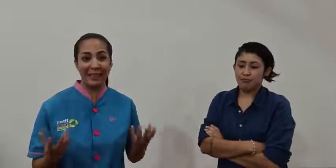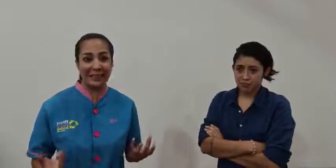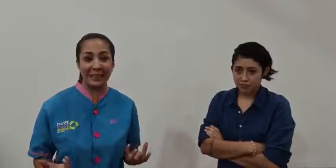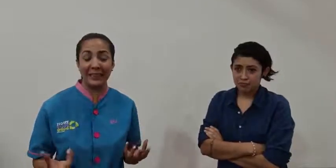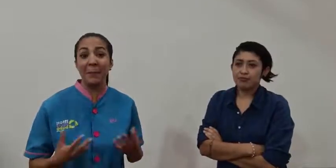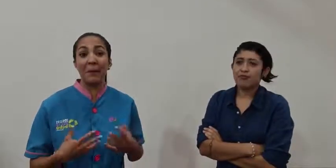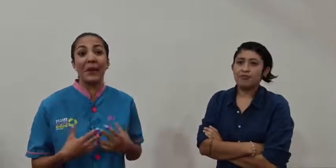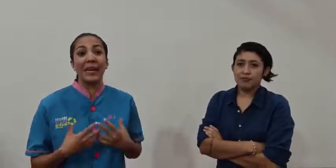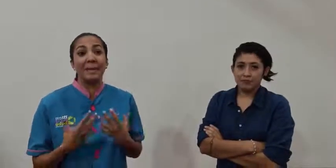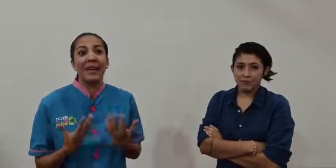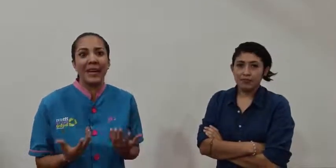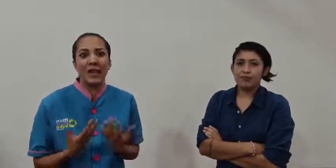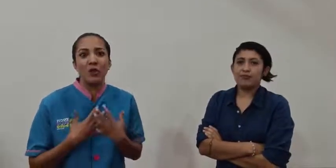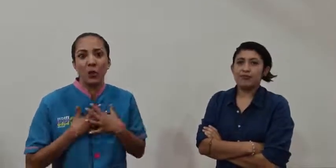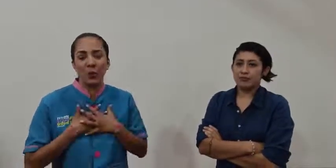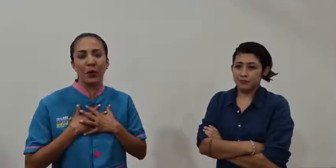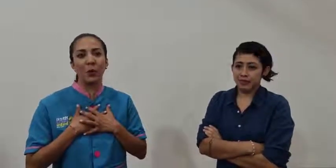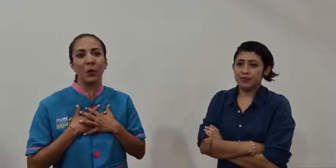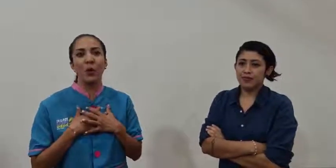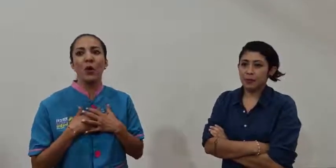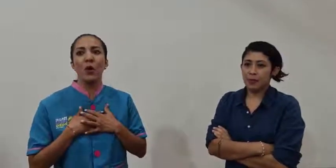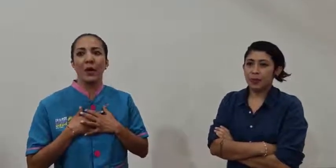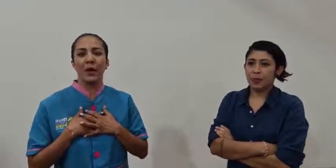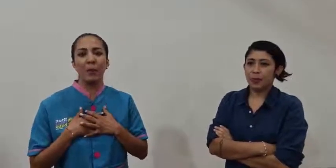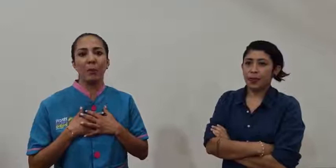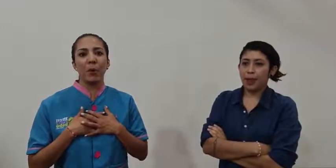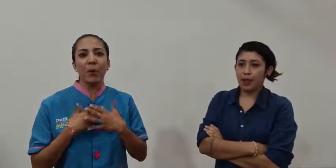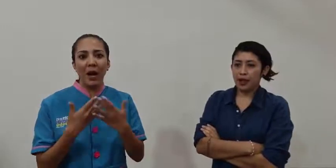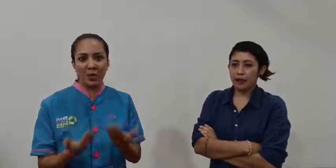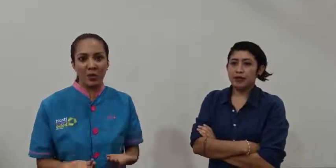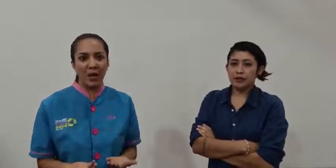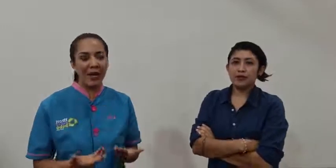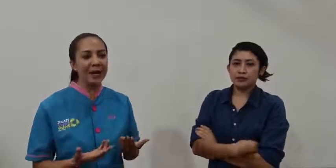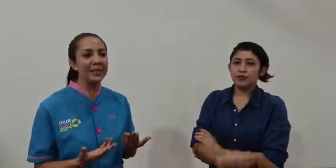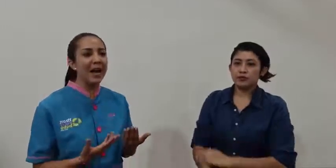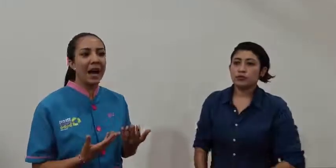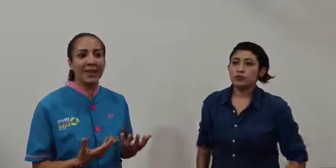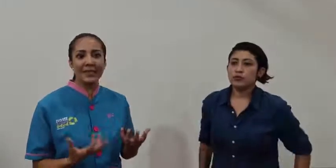que les encantaba, pero ¿de qué manera yo, por ejemplo, puedo ayudarlas